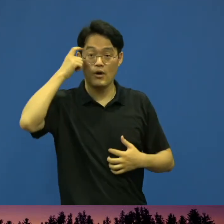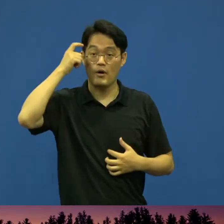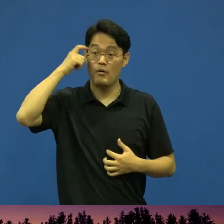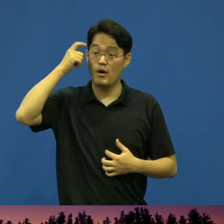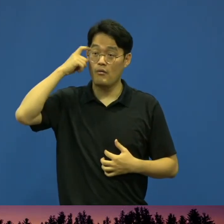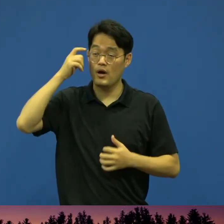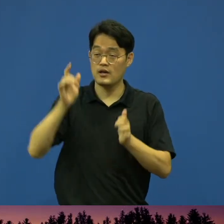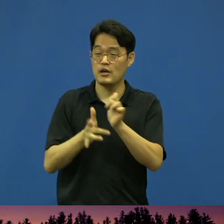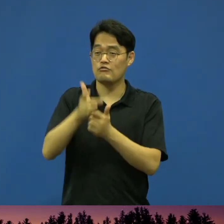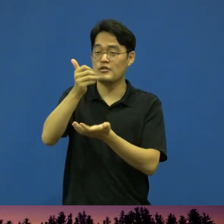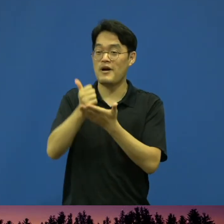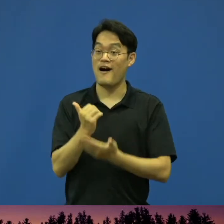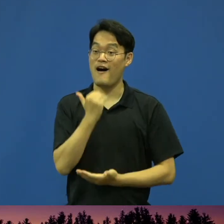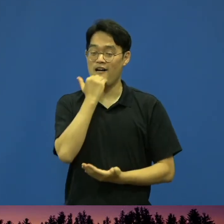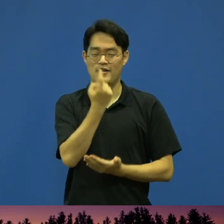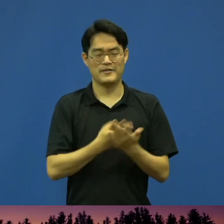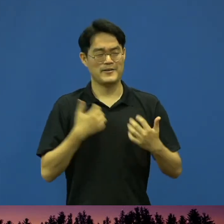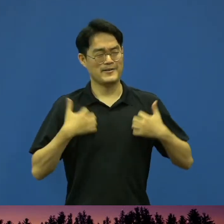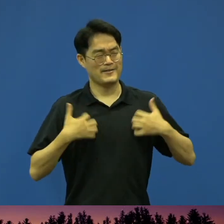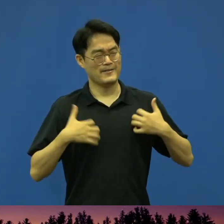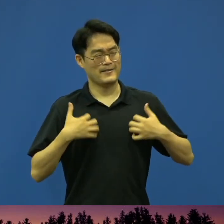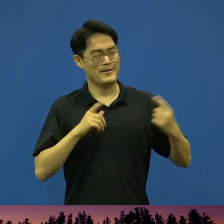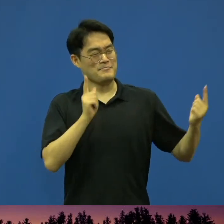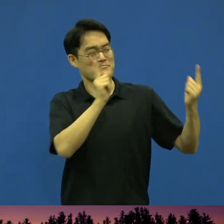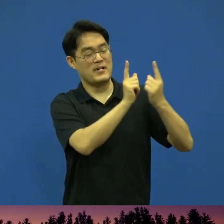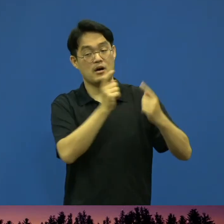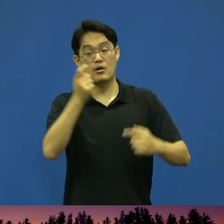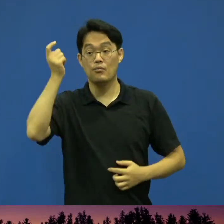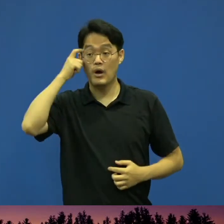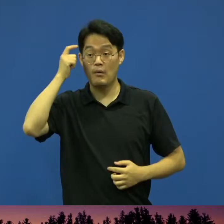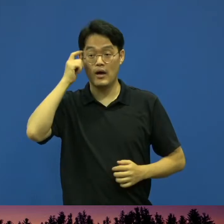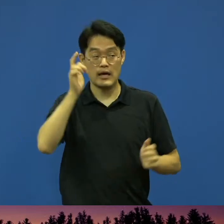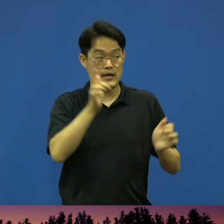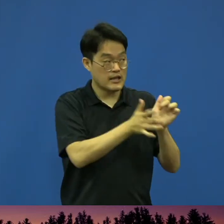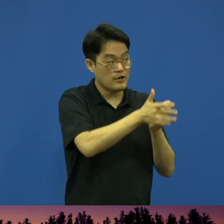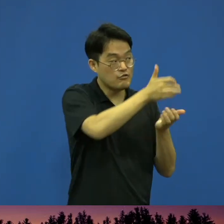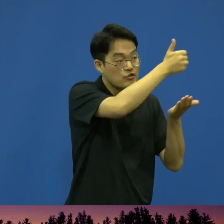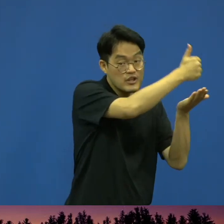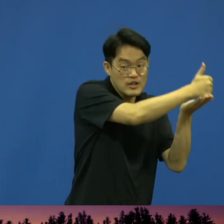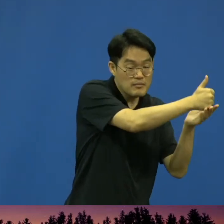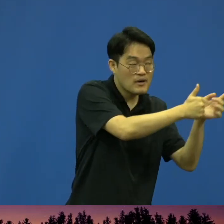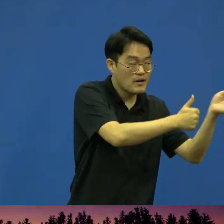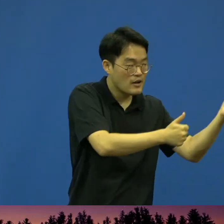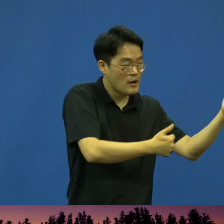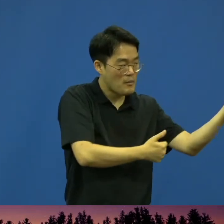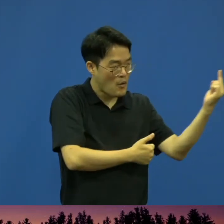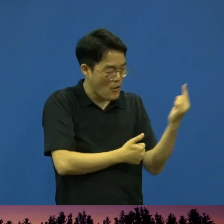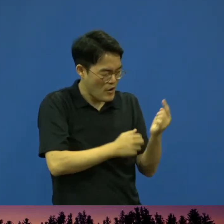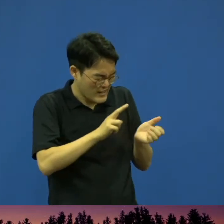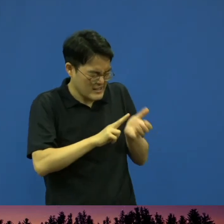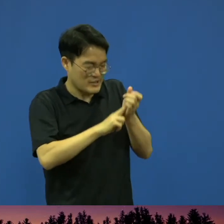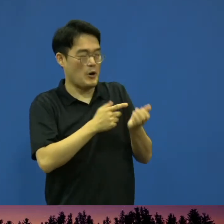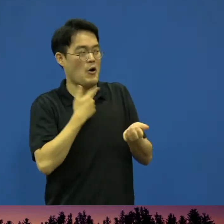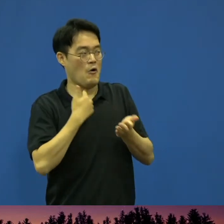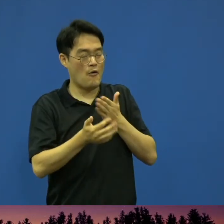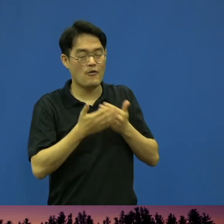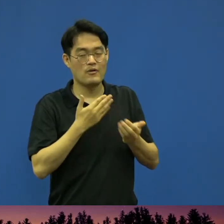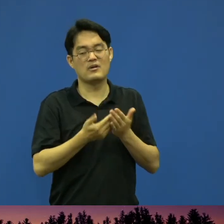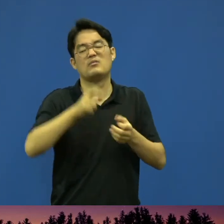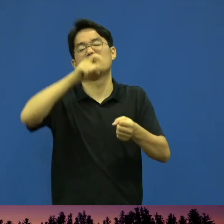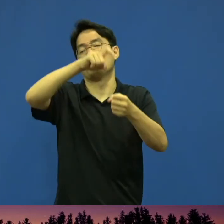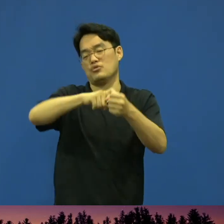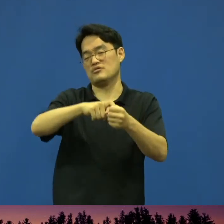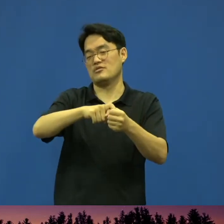예수님을 왜 그렇게 환대하며 맞이할까요? 예수님에게 은혜를 입기 위해서입니다. 많은 무리들이 예수님의